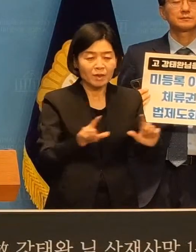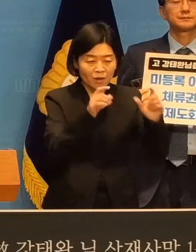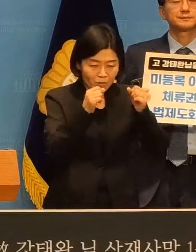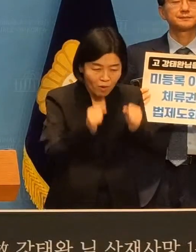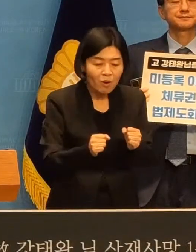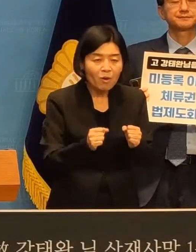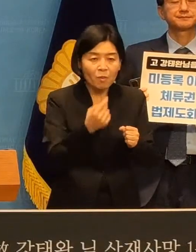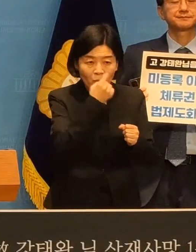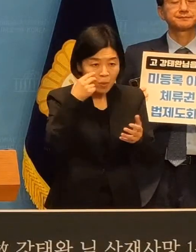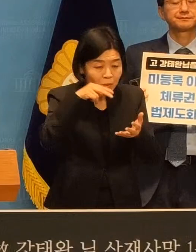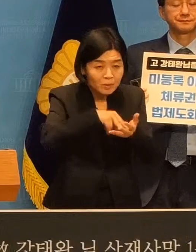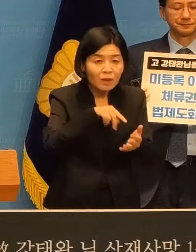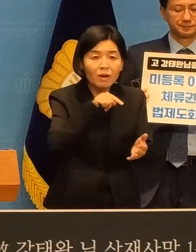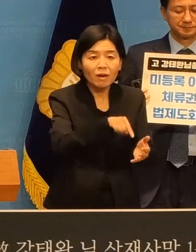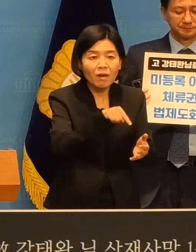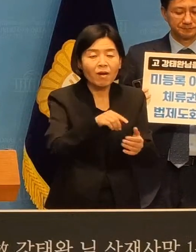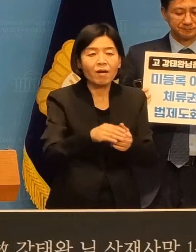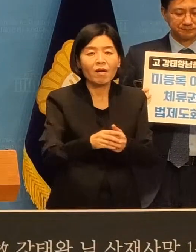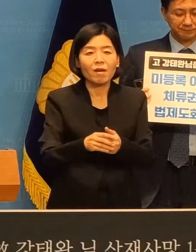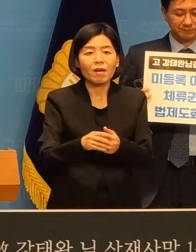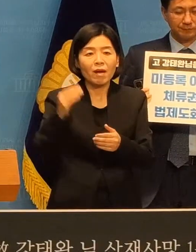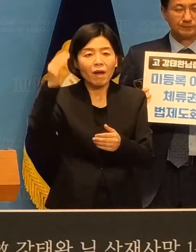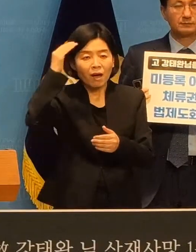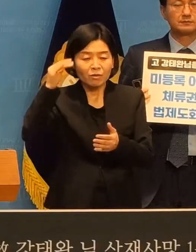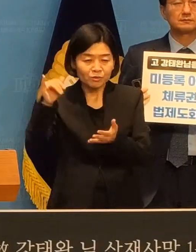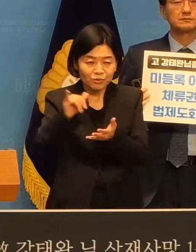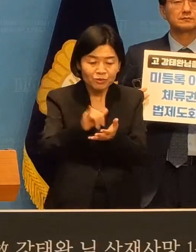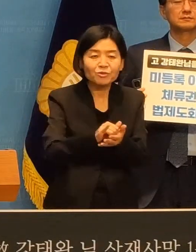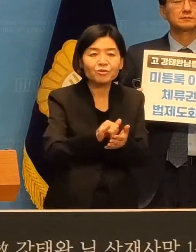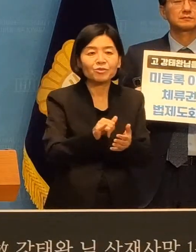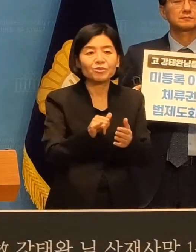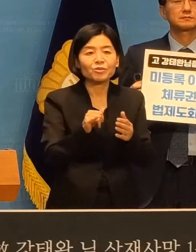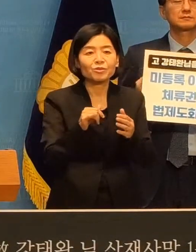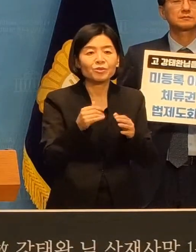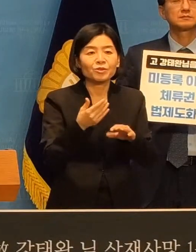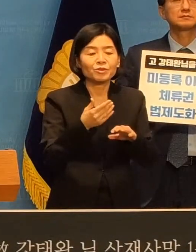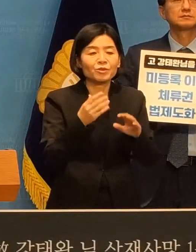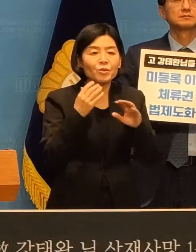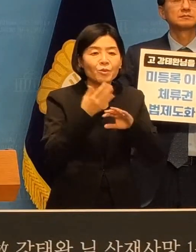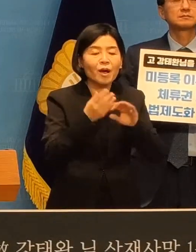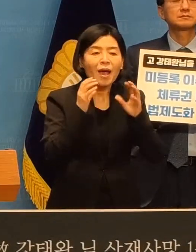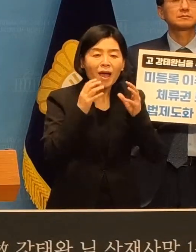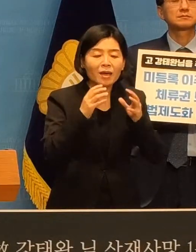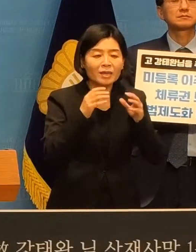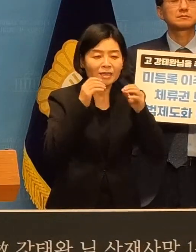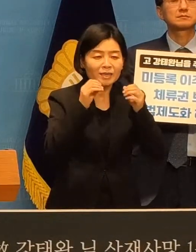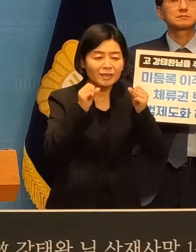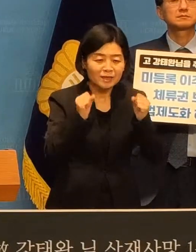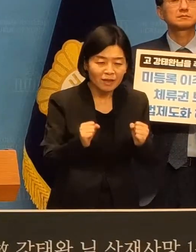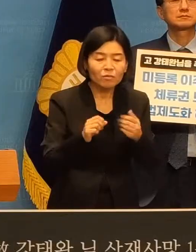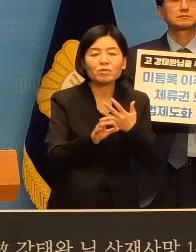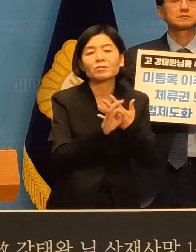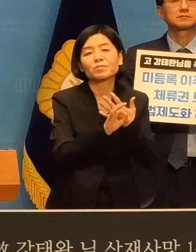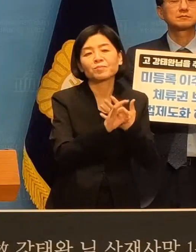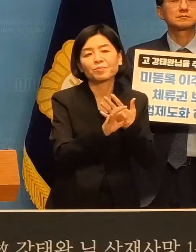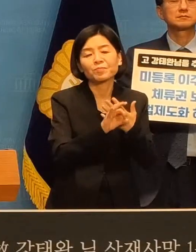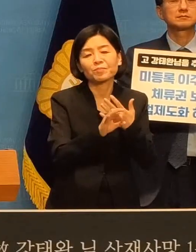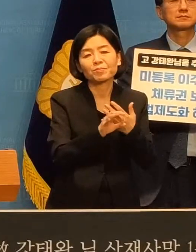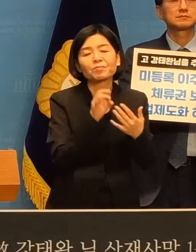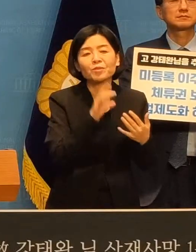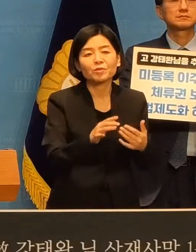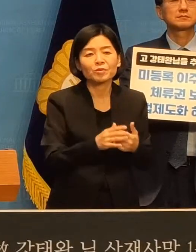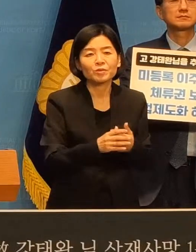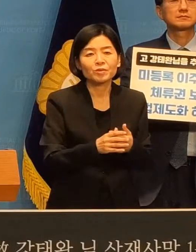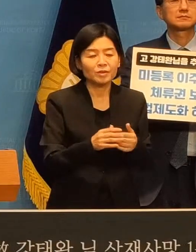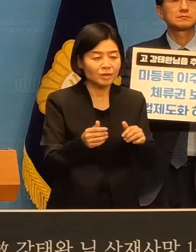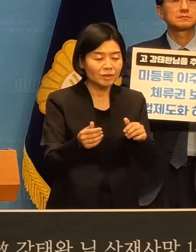아동에게 안정적인 거주 자격이 아닌 임시적인 체류 자격만을 허용하고 있다. 강태환은 사망하기 3주